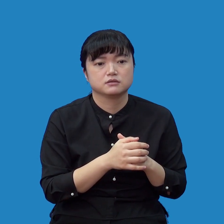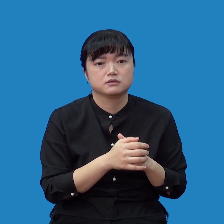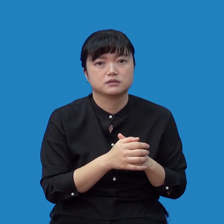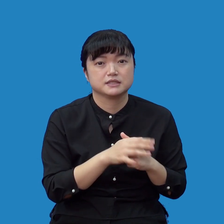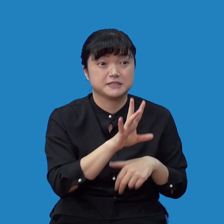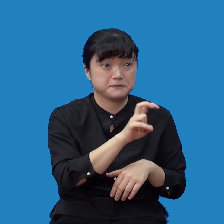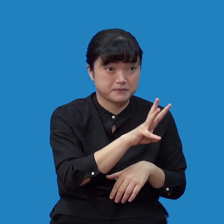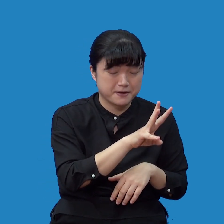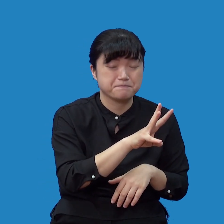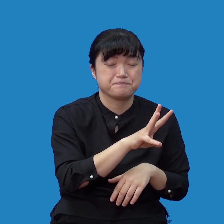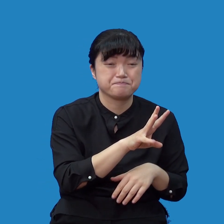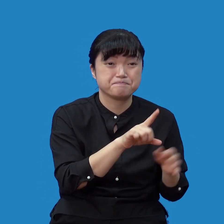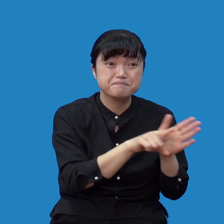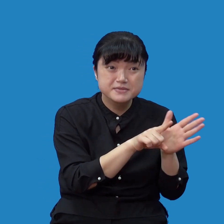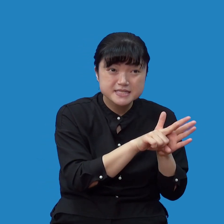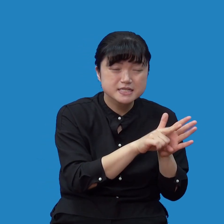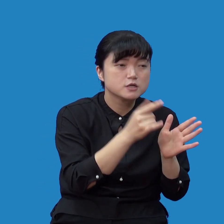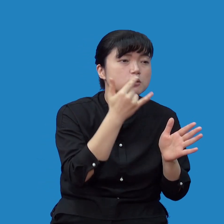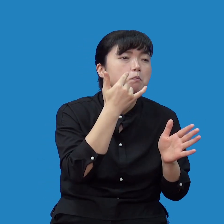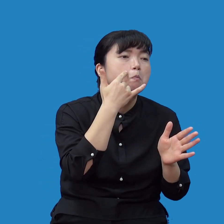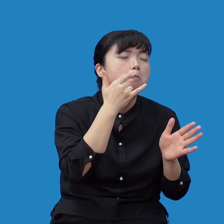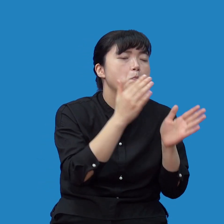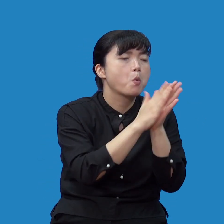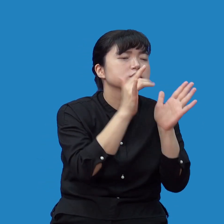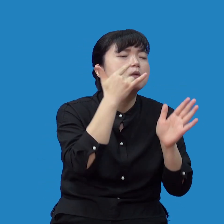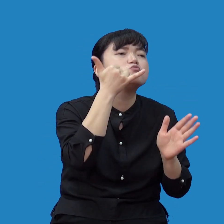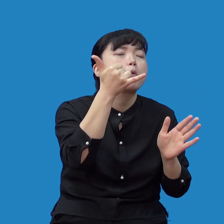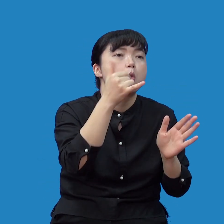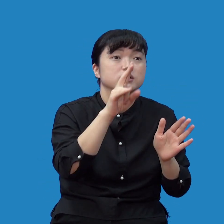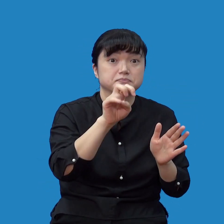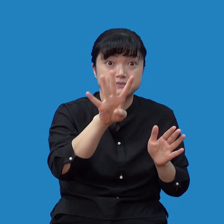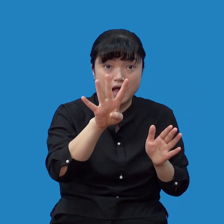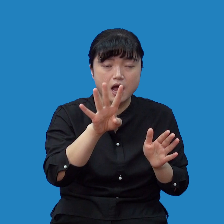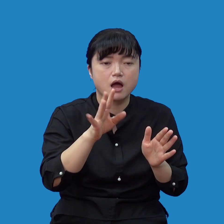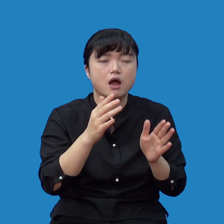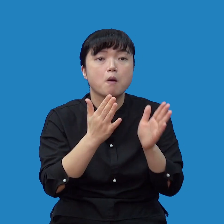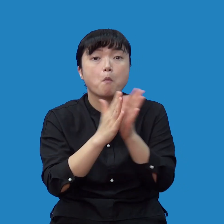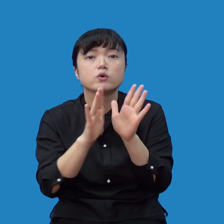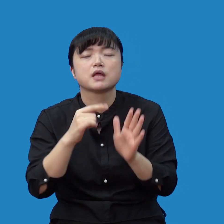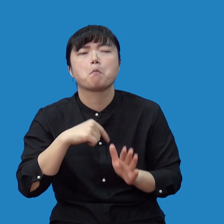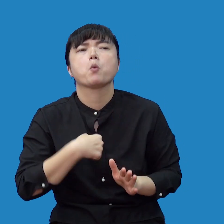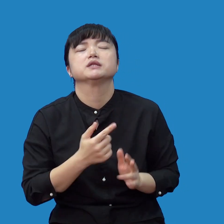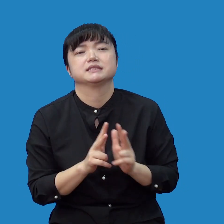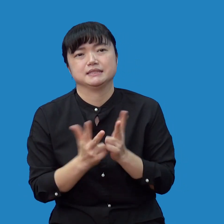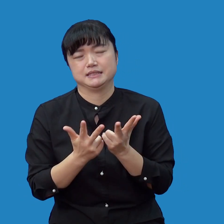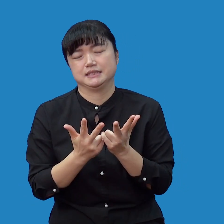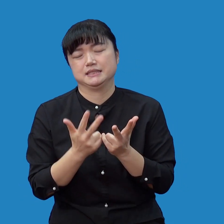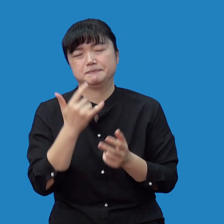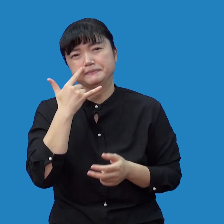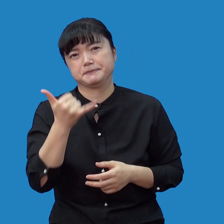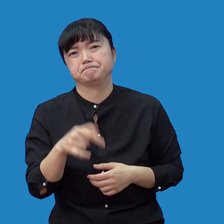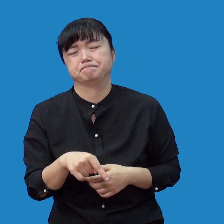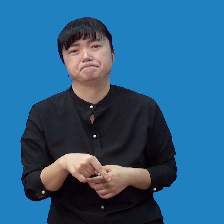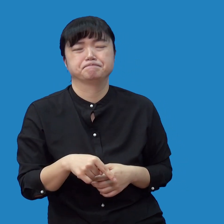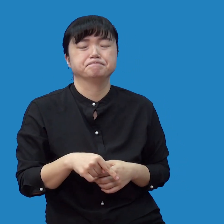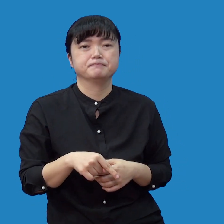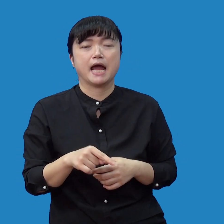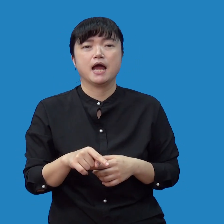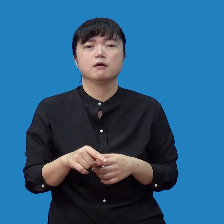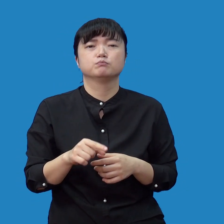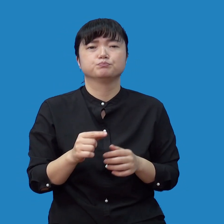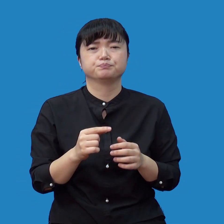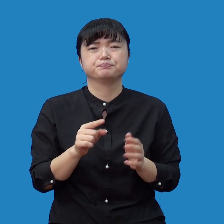앞의 믿음은 모세 부모의 믿음이지만 24절의 믿음은 모세 자신의 믿음입니다.